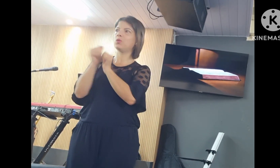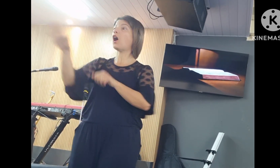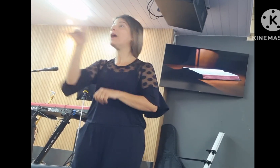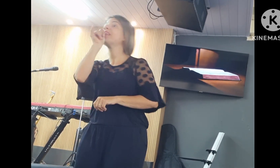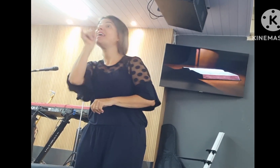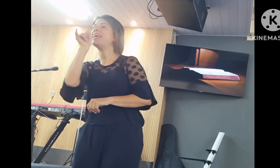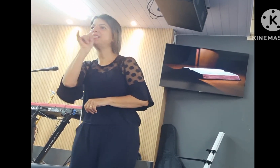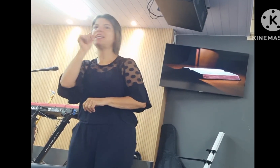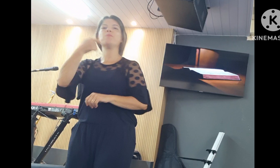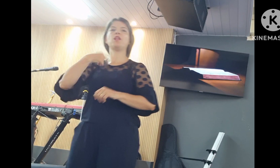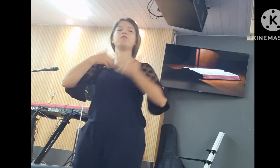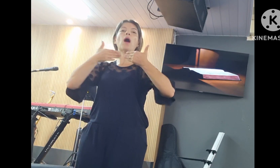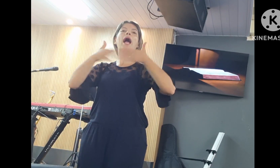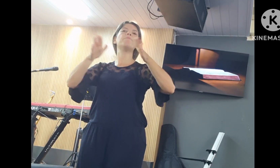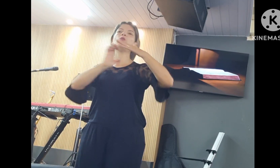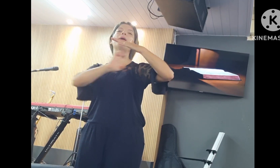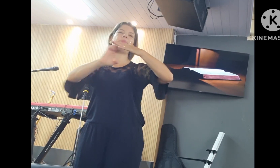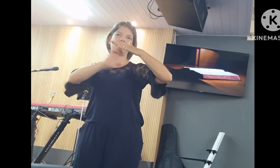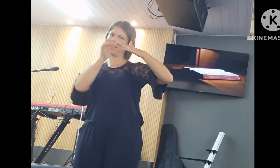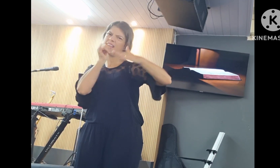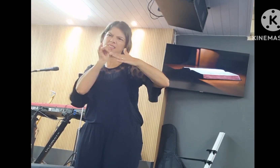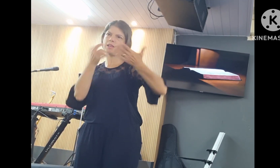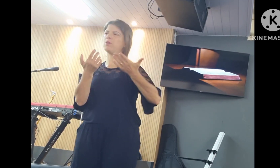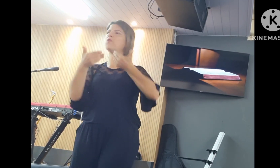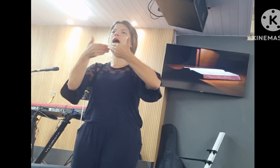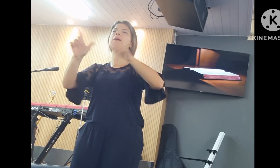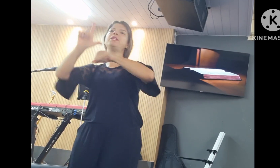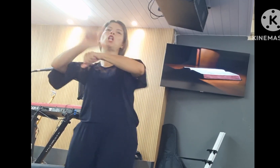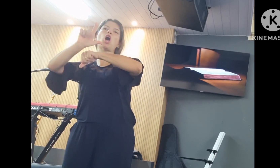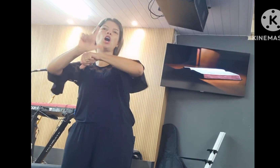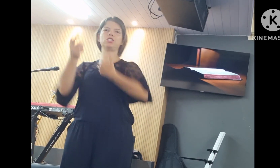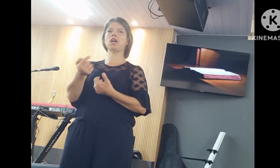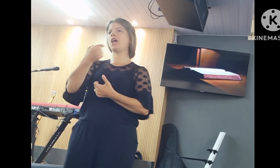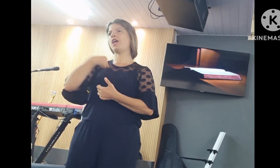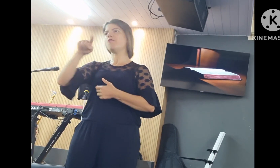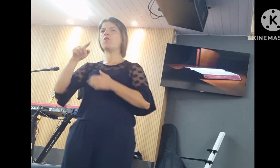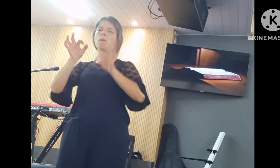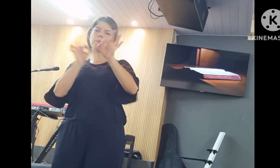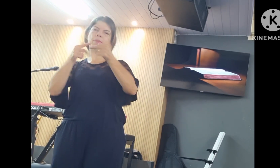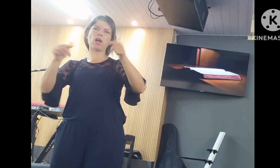negócio, Senhor, vem ser meu sócio, Ele vai te abençoar e você vai prosperar.